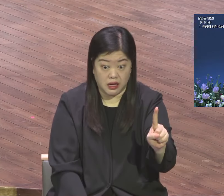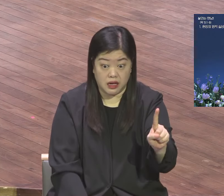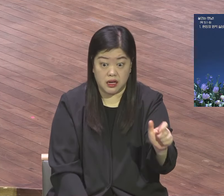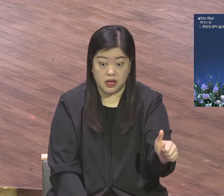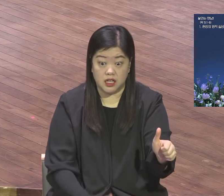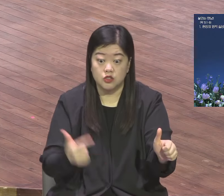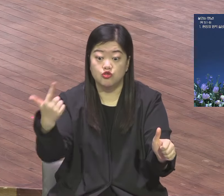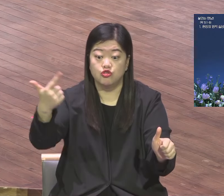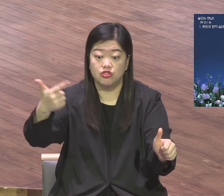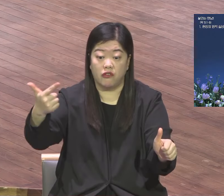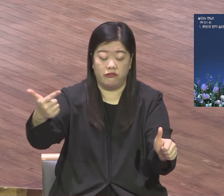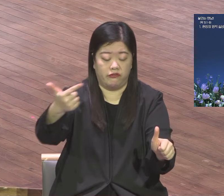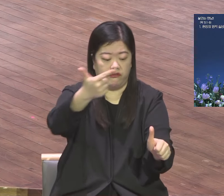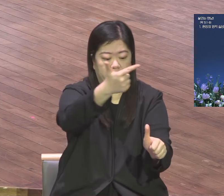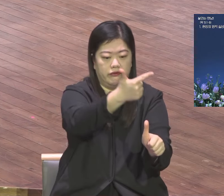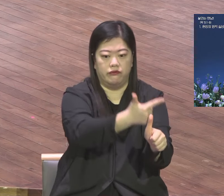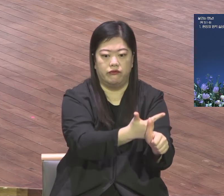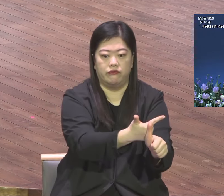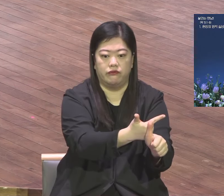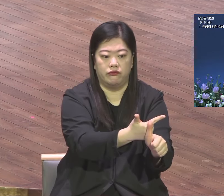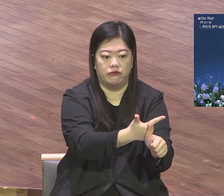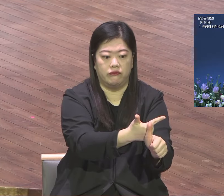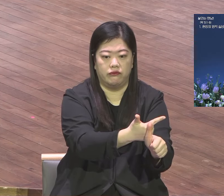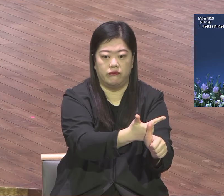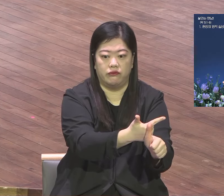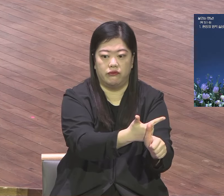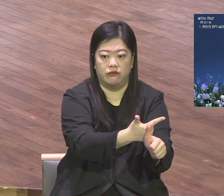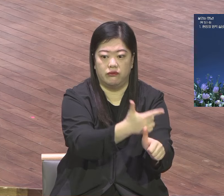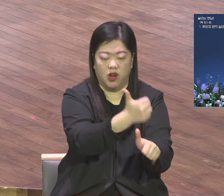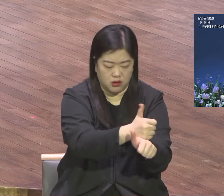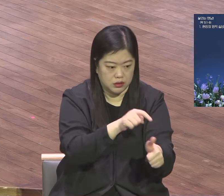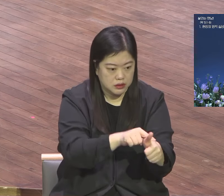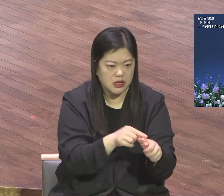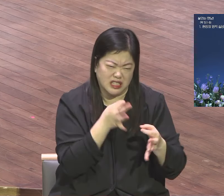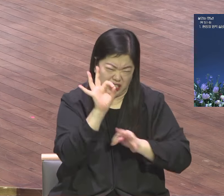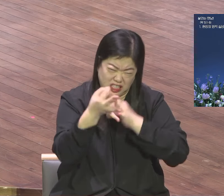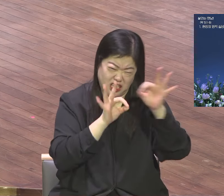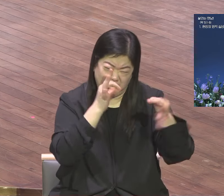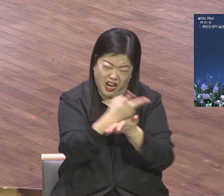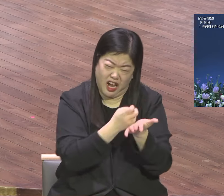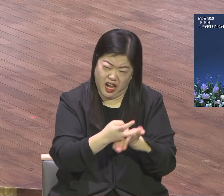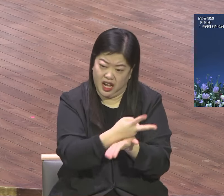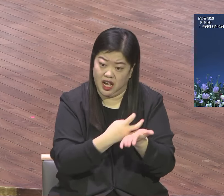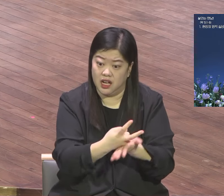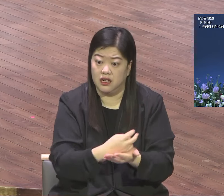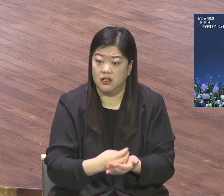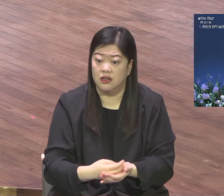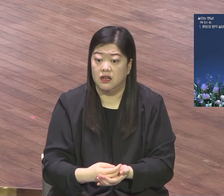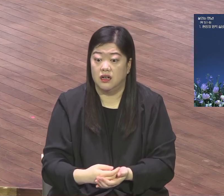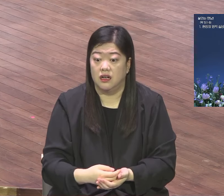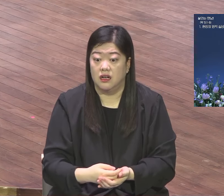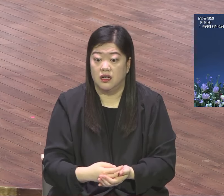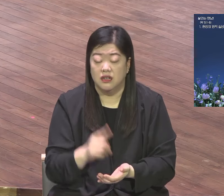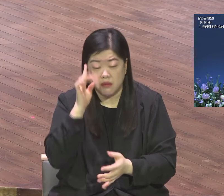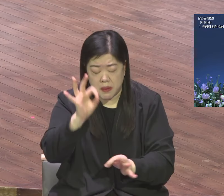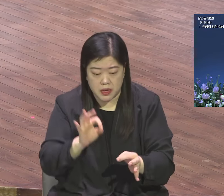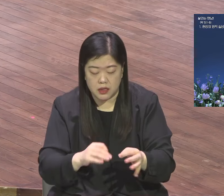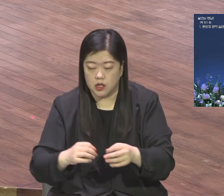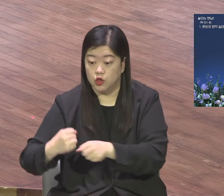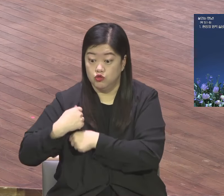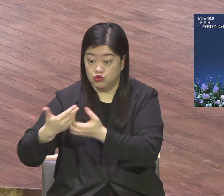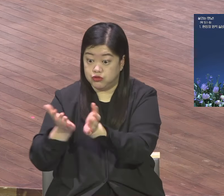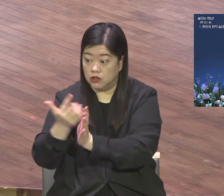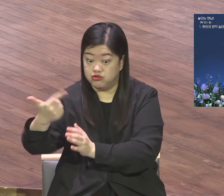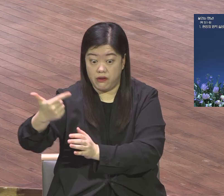많이 들어와가지고 정상생활 못하는 거예요. 그 무덤 가운데 사는 거요. 정상생활 못해. 6천 마리나 들어와. 그러니까 군대 귀신.